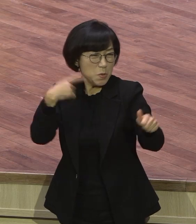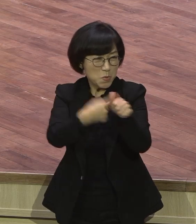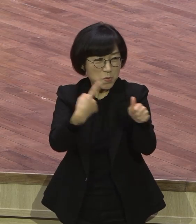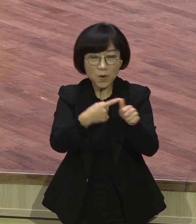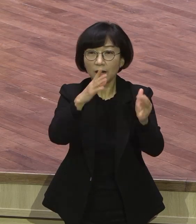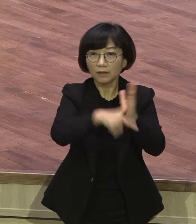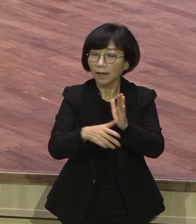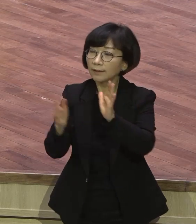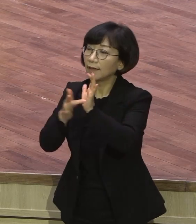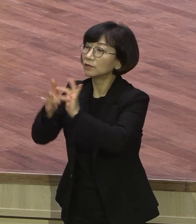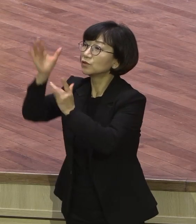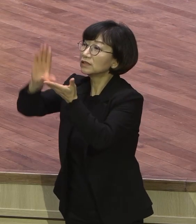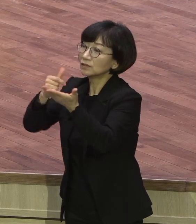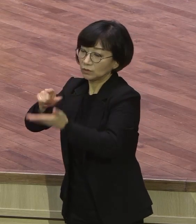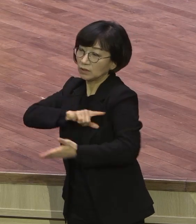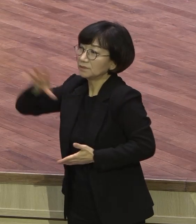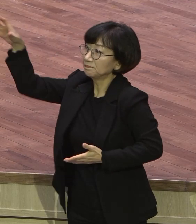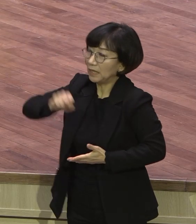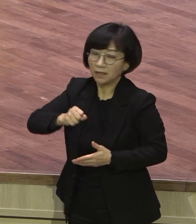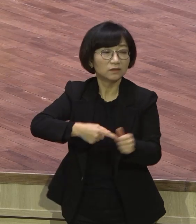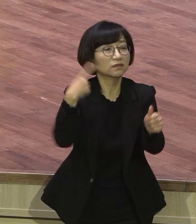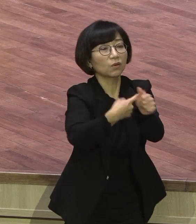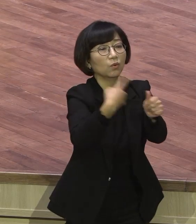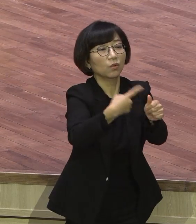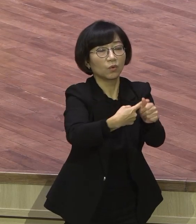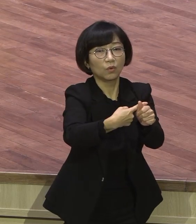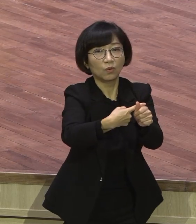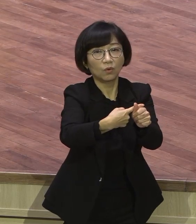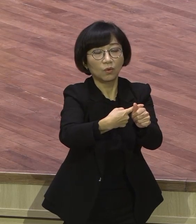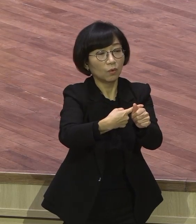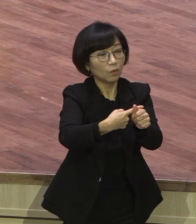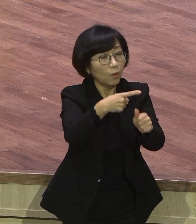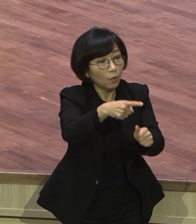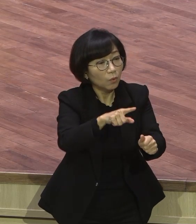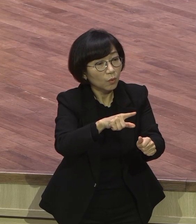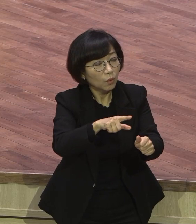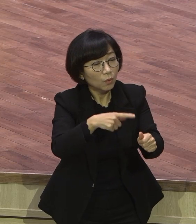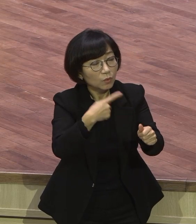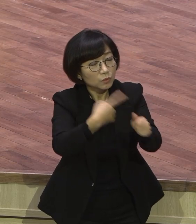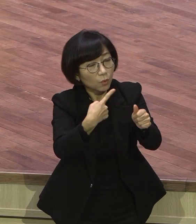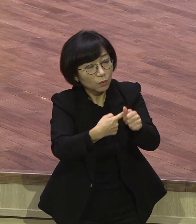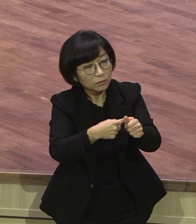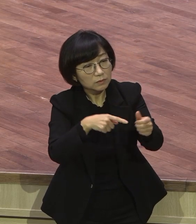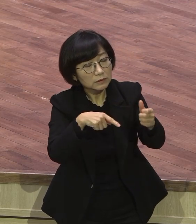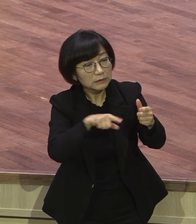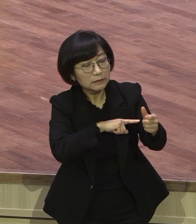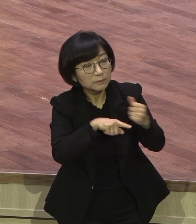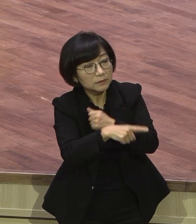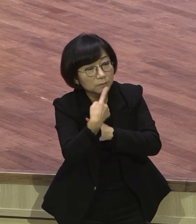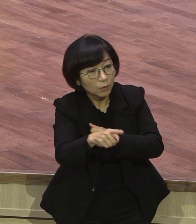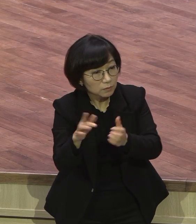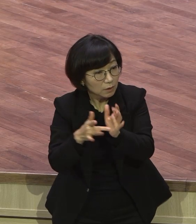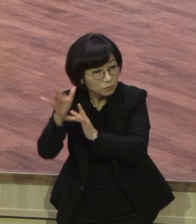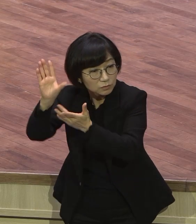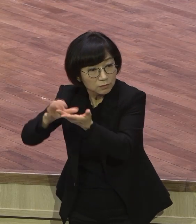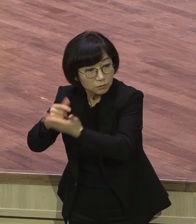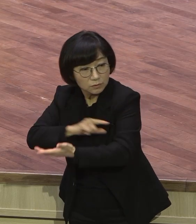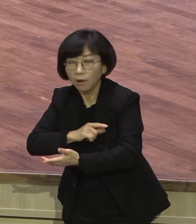예수 그리스도 이름을 부르는데 욕을 하는데 왜 그렇게 되는지 몰라. 영적인 것을